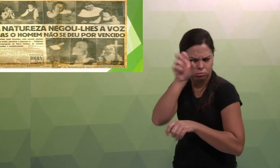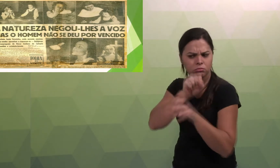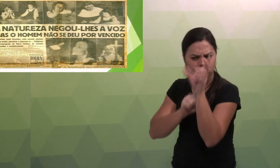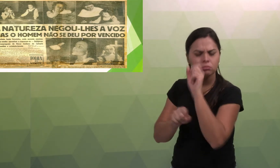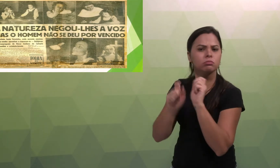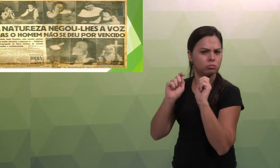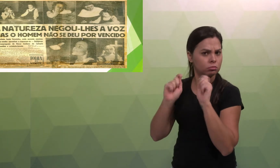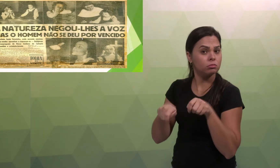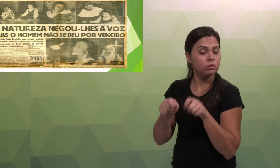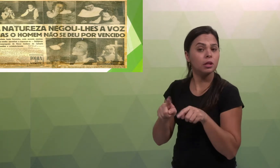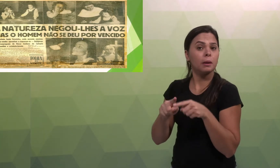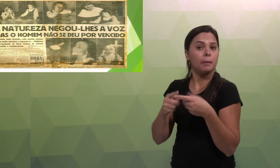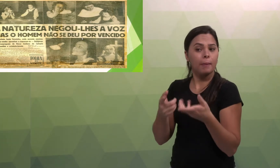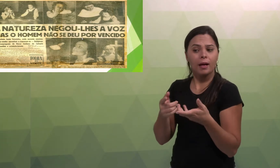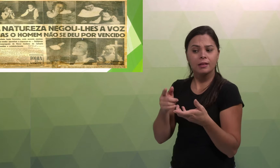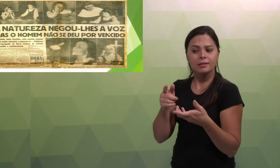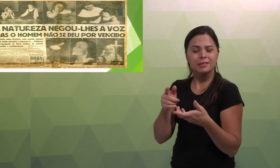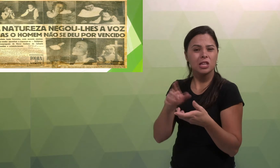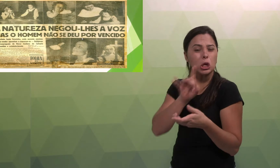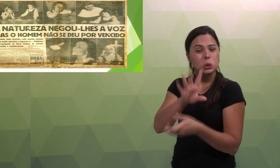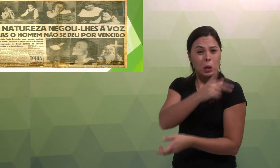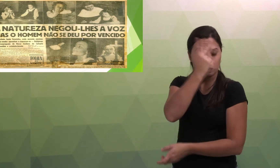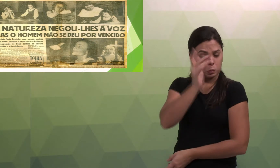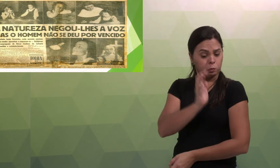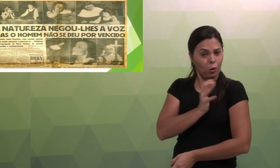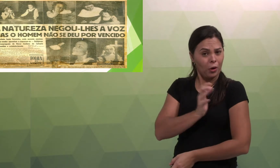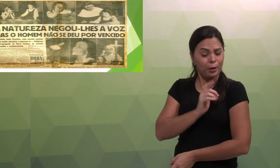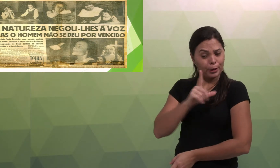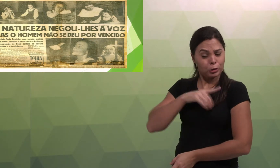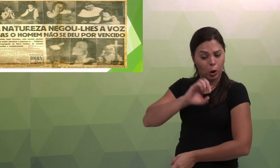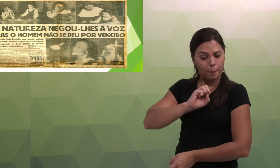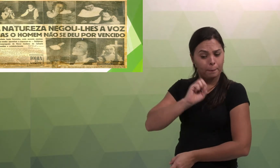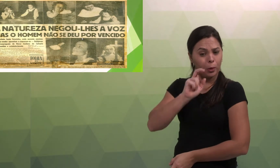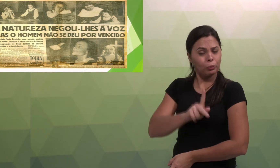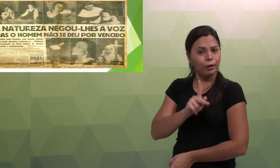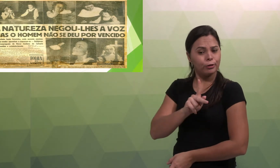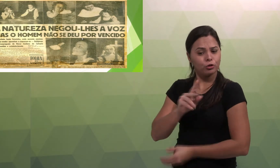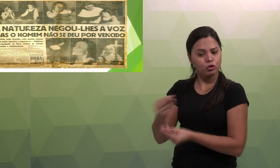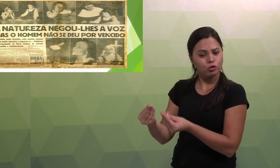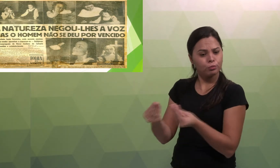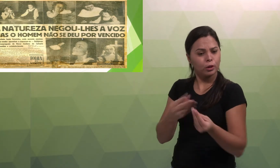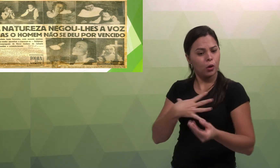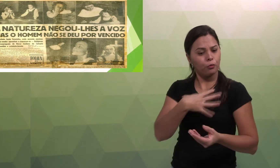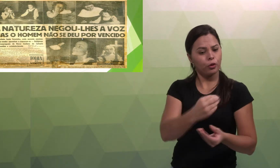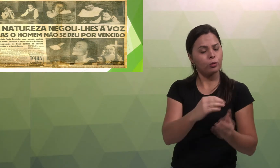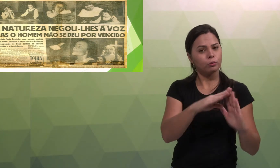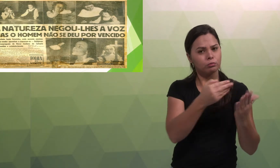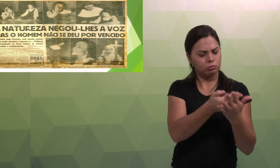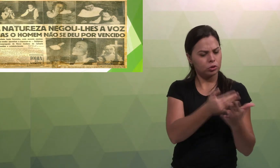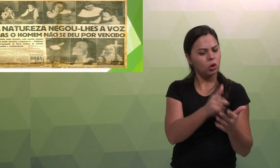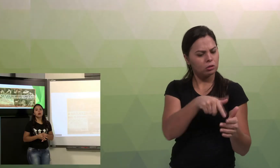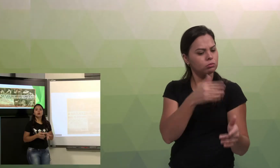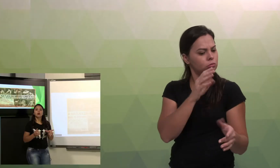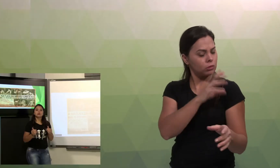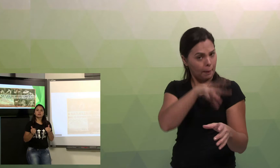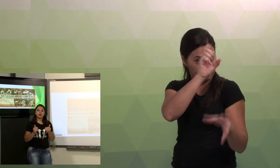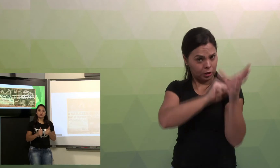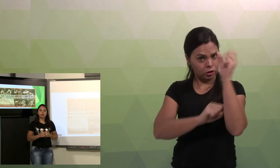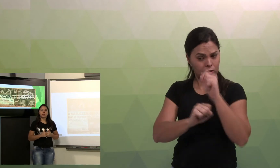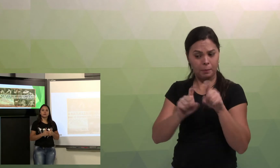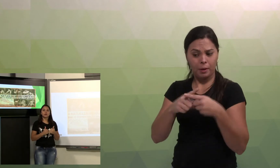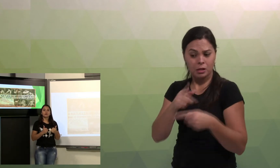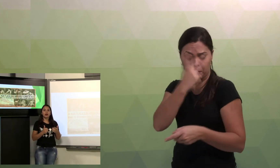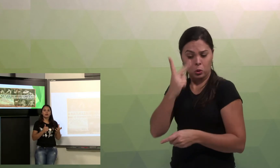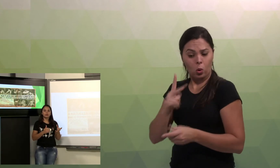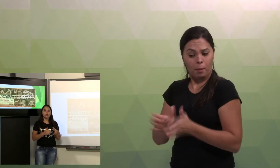aprender. Somente a elite naquela época que tinha a oportunidade de colocar os seus filhos em escola. Os pobres ainda continuavam excluídos. Nos